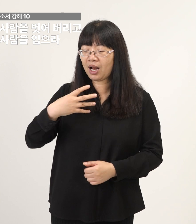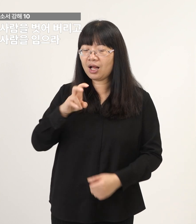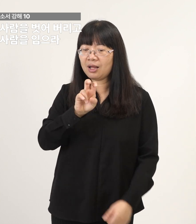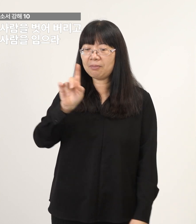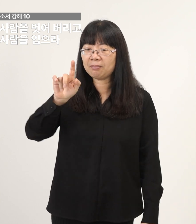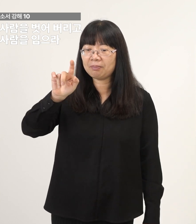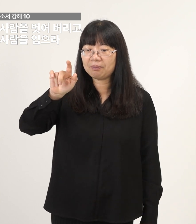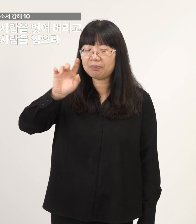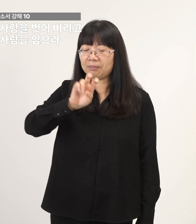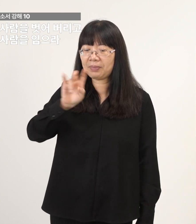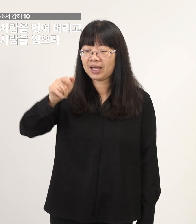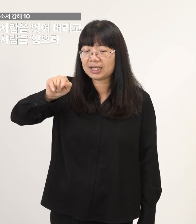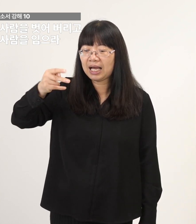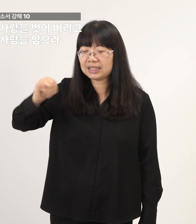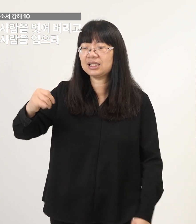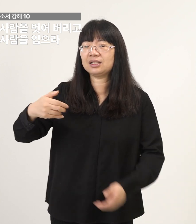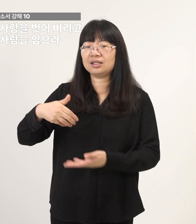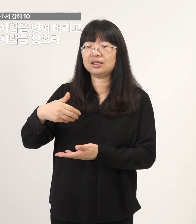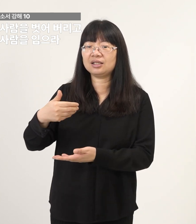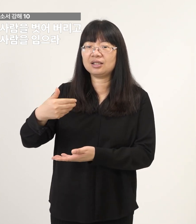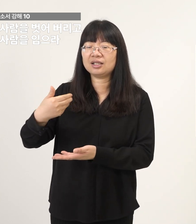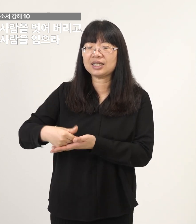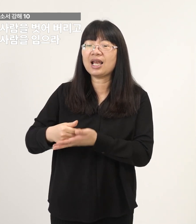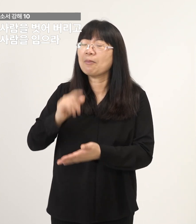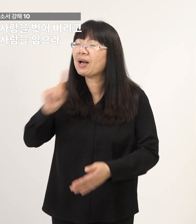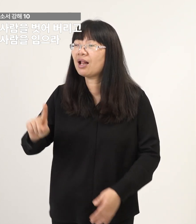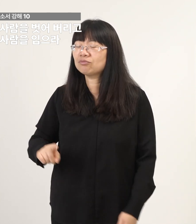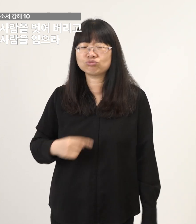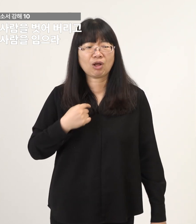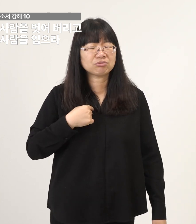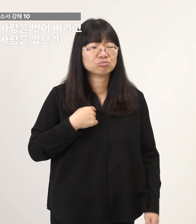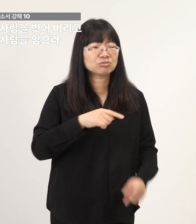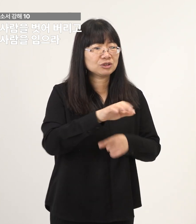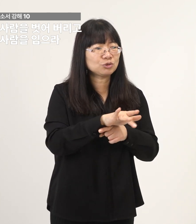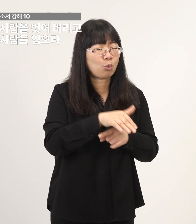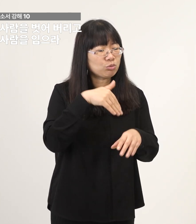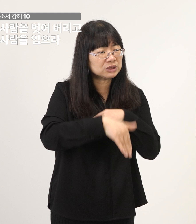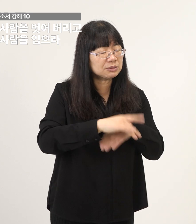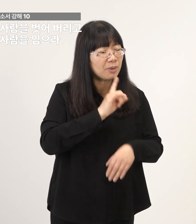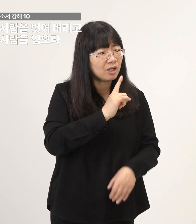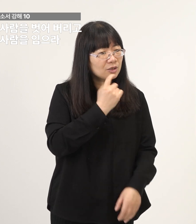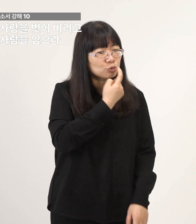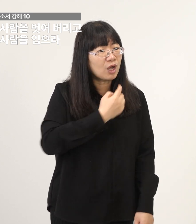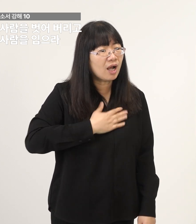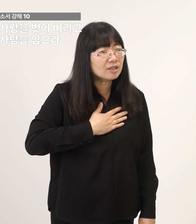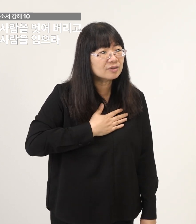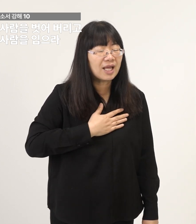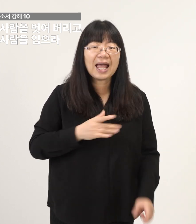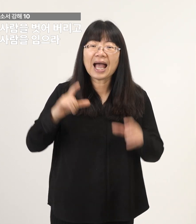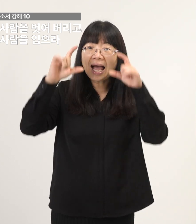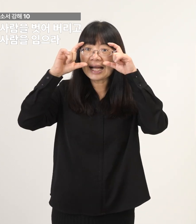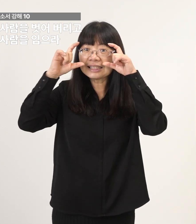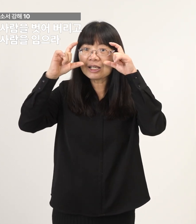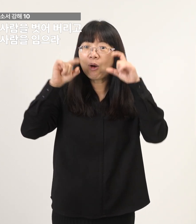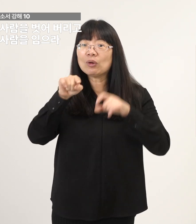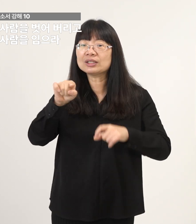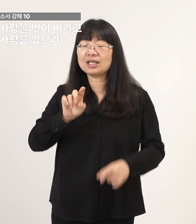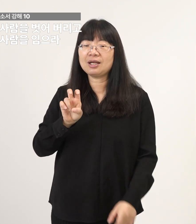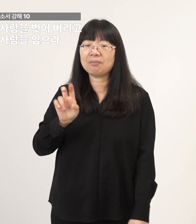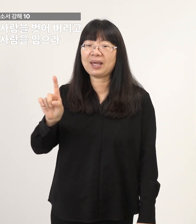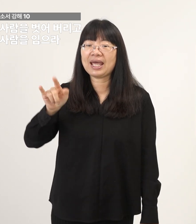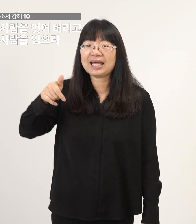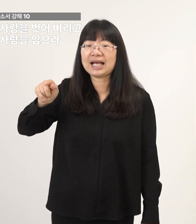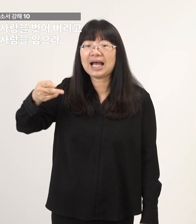메가네가 뭐예요? 나는 무슨 사투리인 줄 알았어요. 그랬더니 안경을 메가네라 그러더라고.